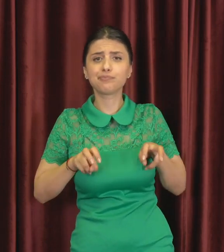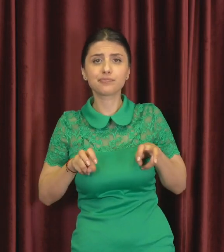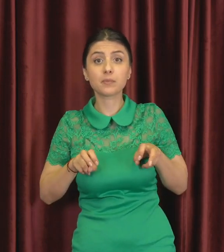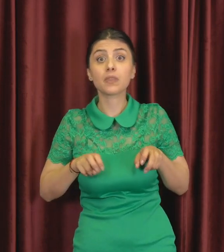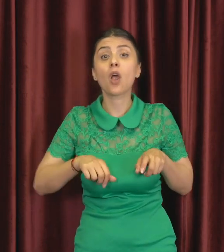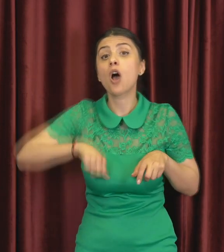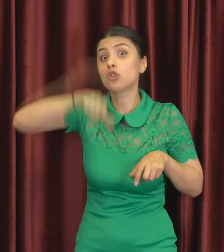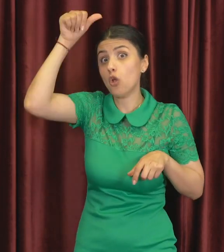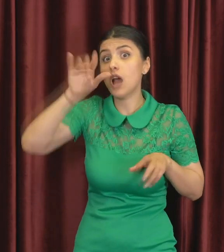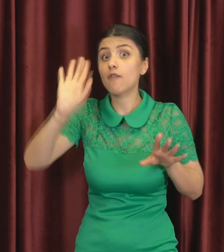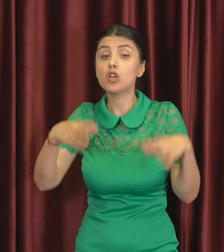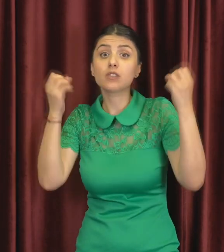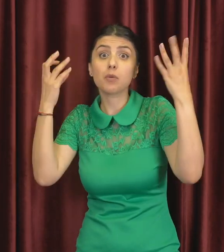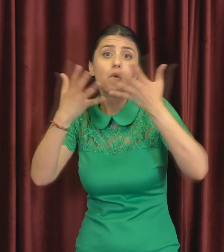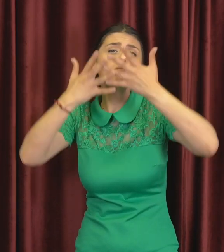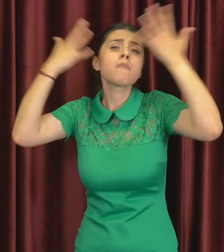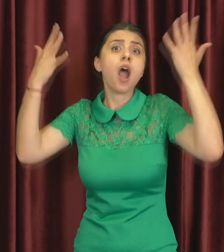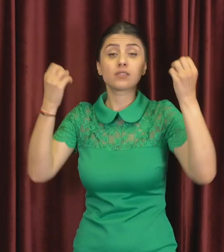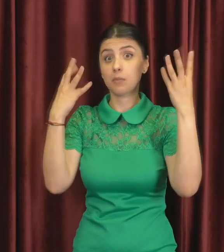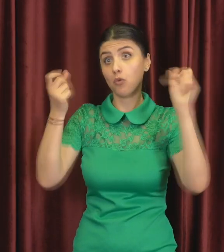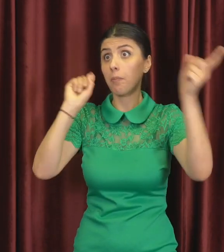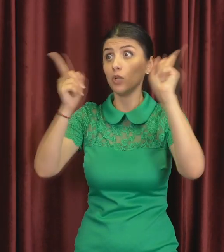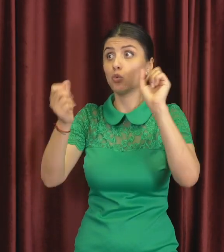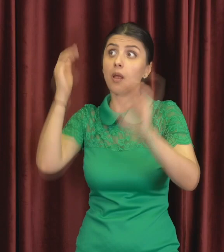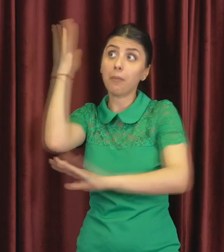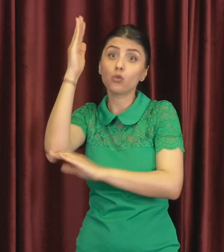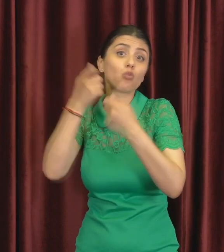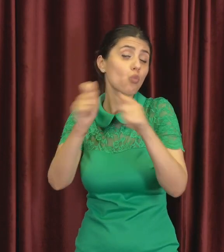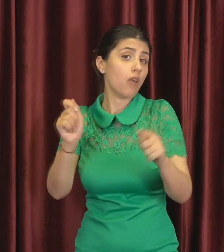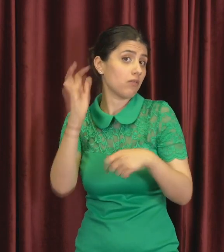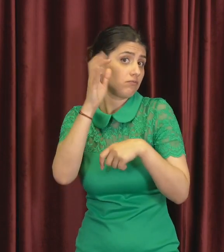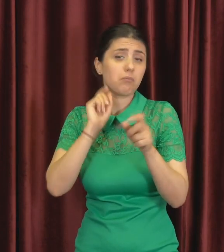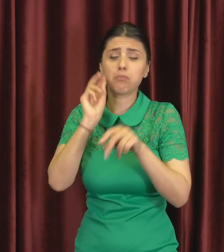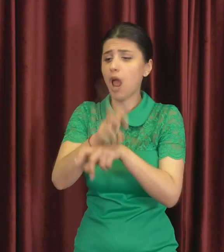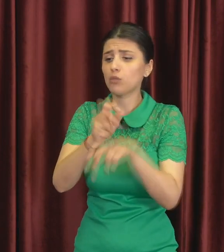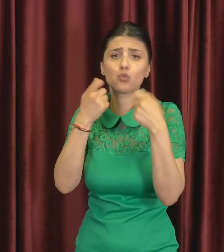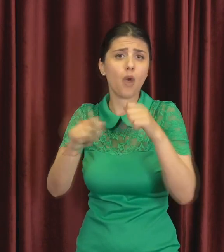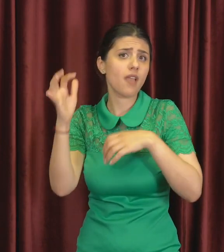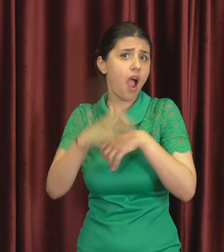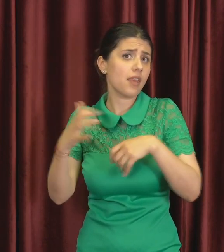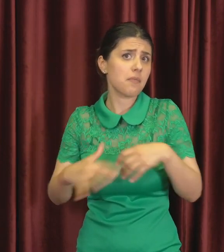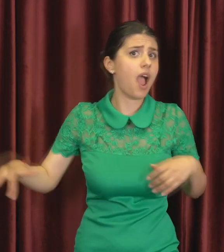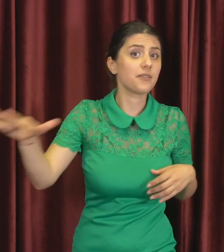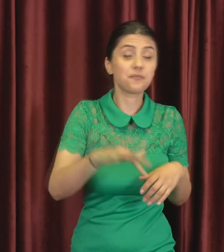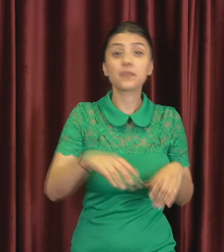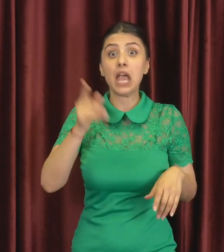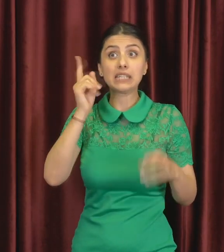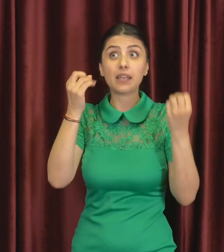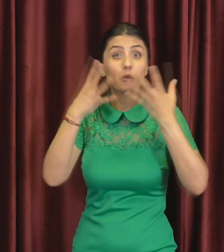sărbătoare, Sărbătoarea Pădurii, la care aveau să participe toate animalele. La această sărbătoare urma să se organizeze un concurs pe probe.